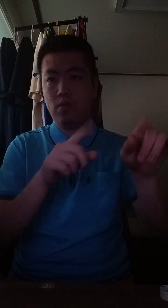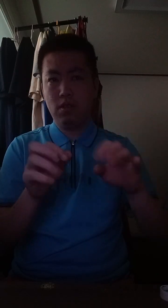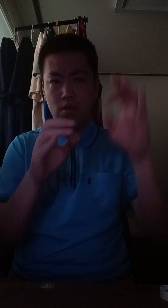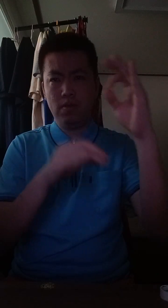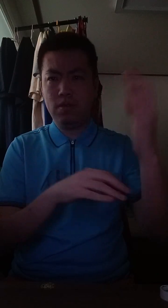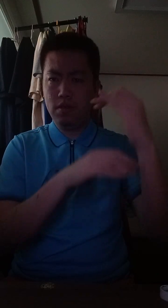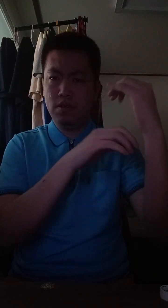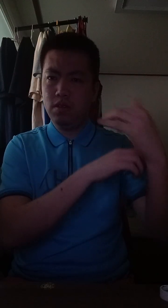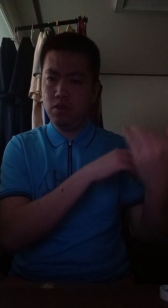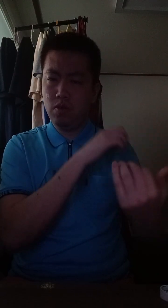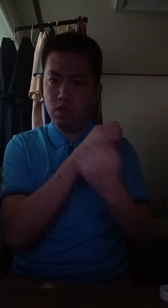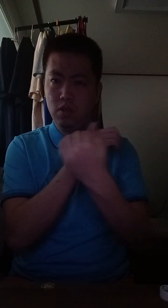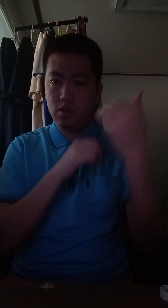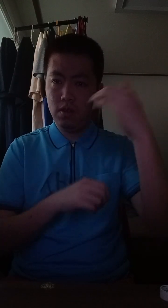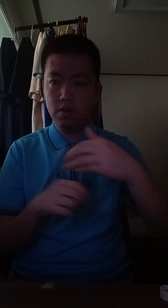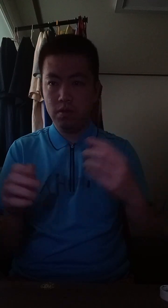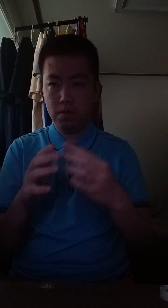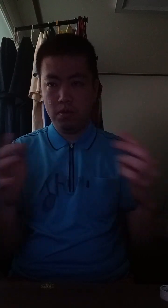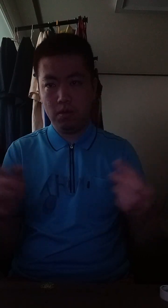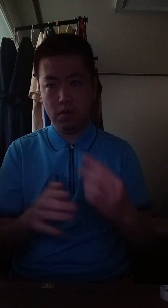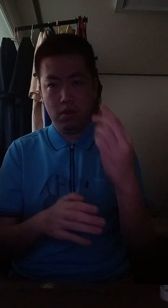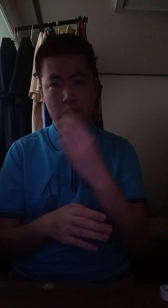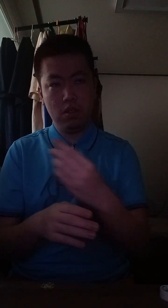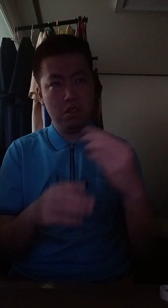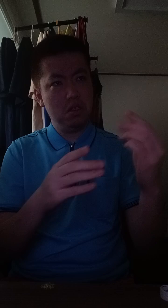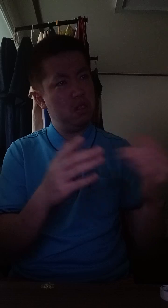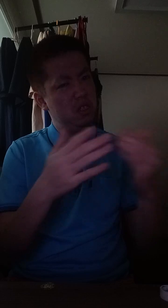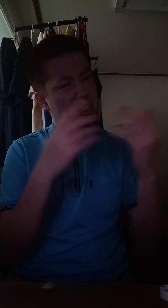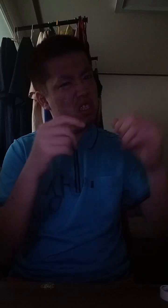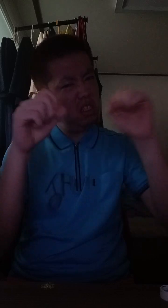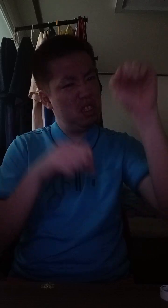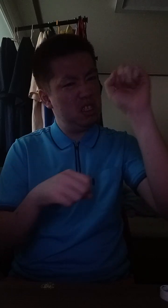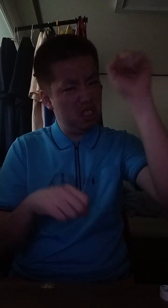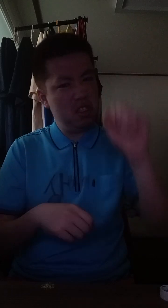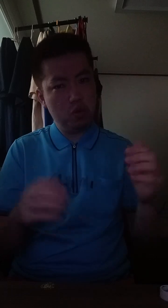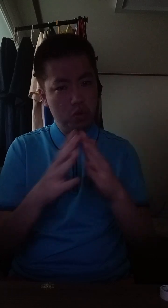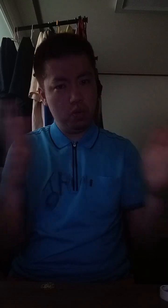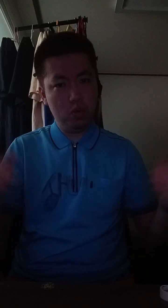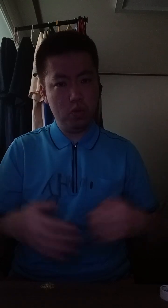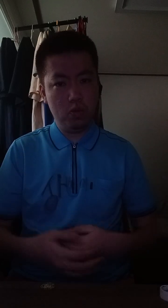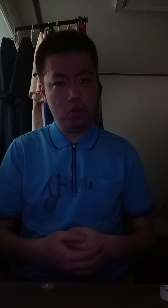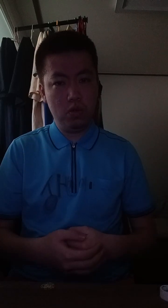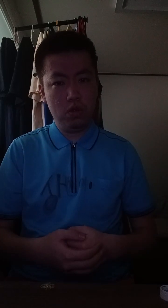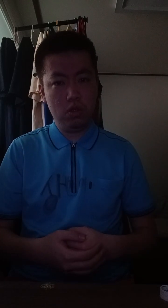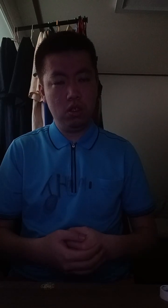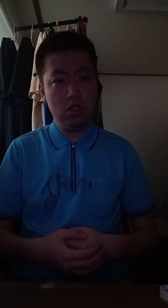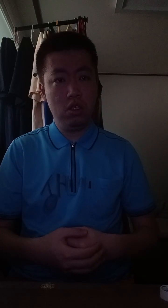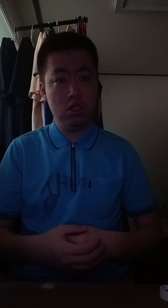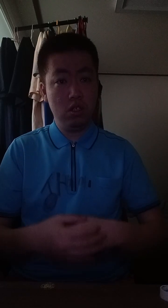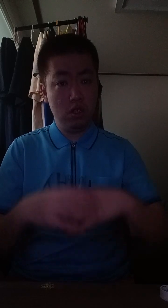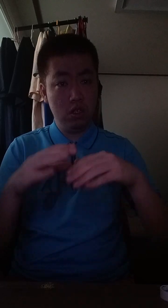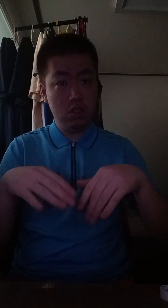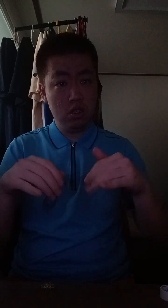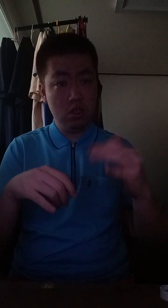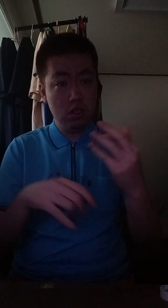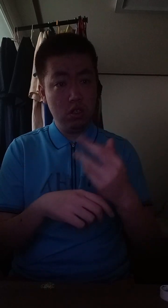마음에 아파트 관리사무소 측을 향한 주민들 항의도 빗발쳤습니다. 꺼내 나갈 거 눈에 보이는데